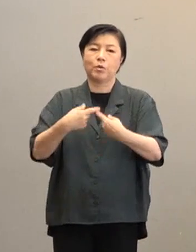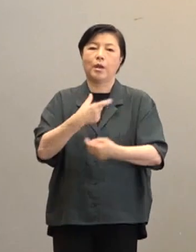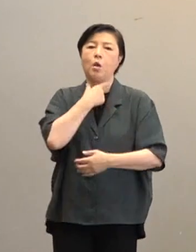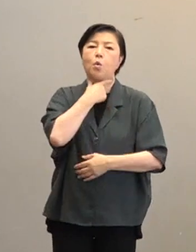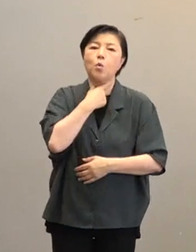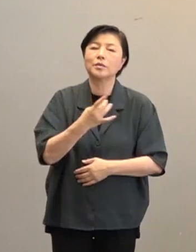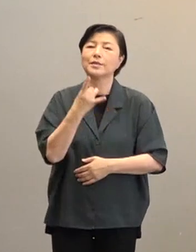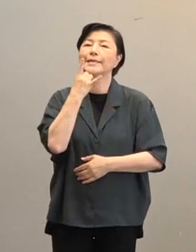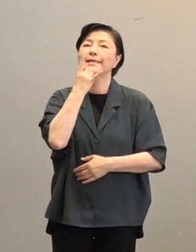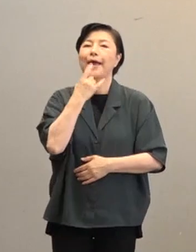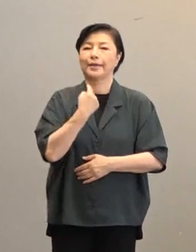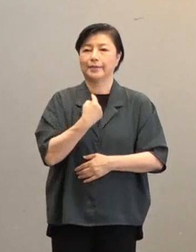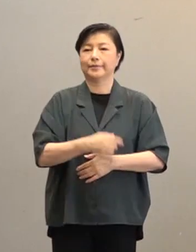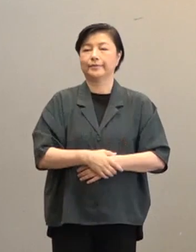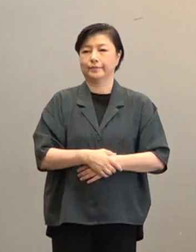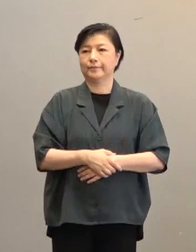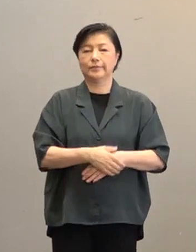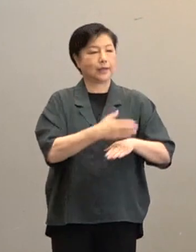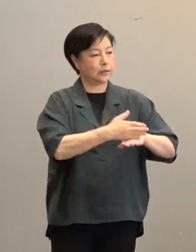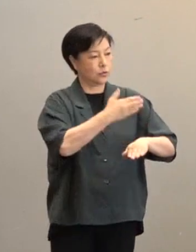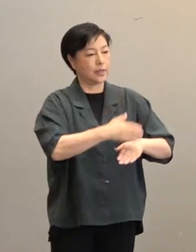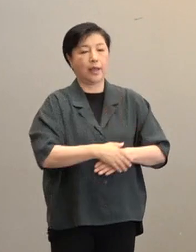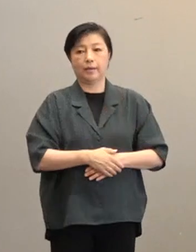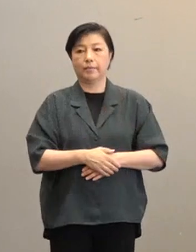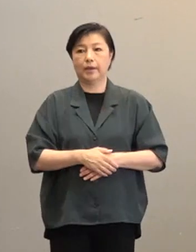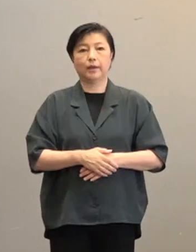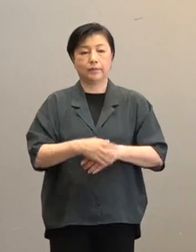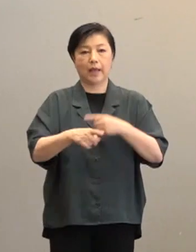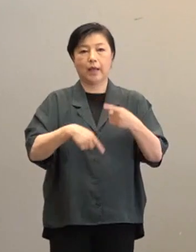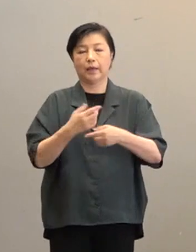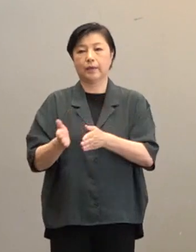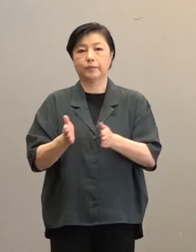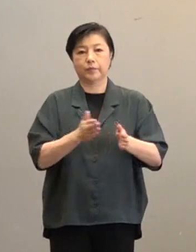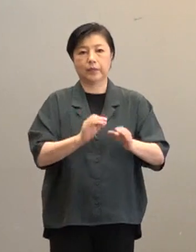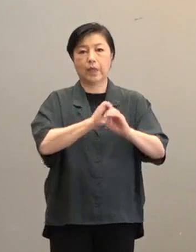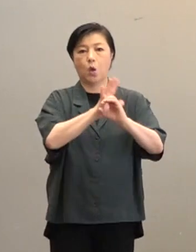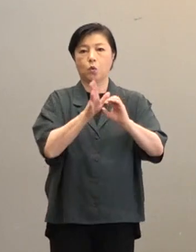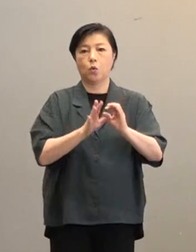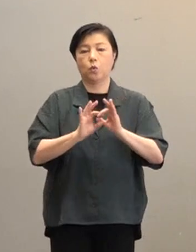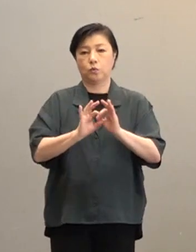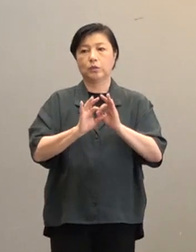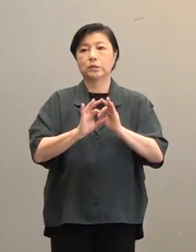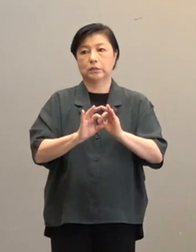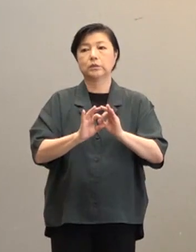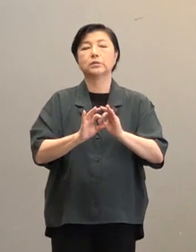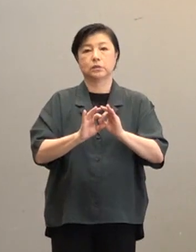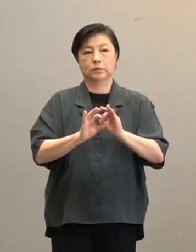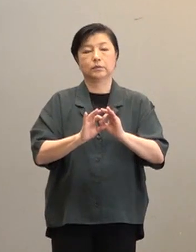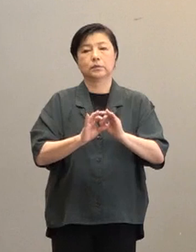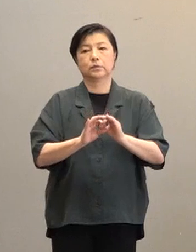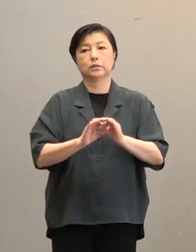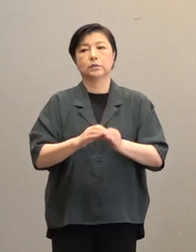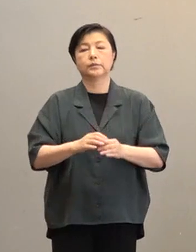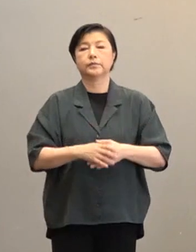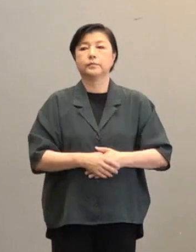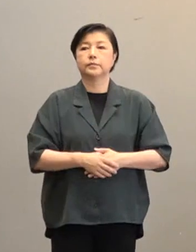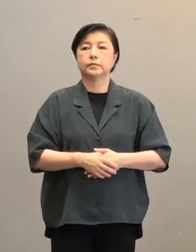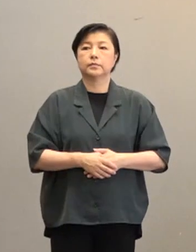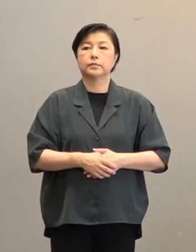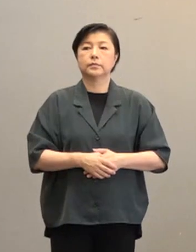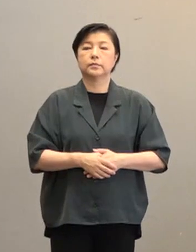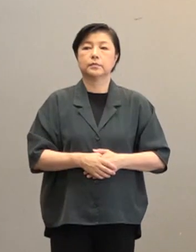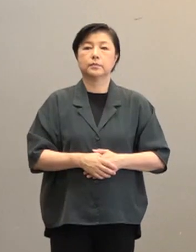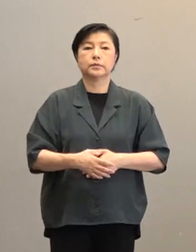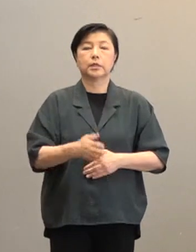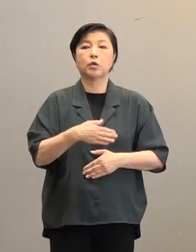に期待をしております。 ありがとうございます。話題変わってですね、新型コロナウイルスの週報についてなんですけれども、1医療機